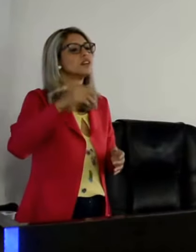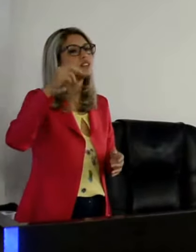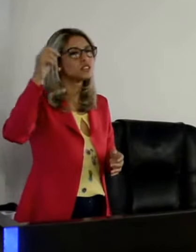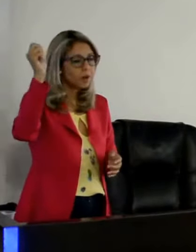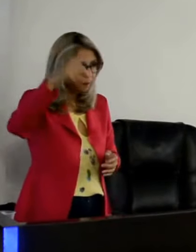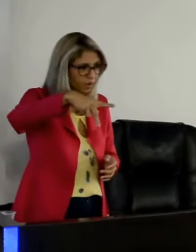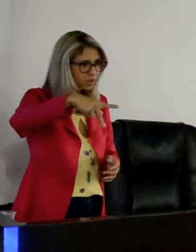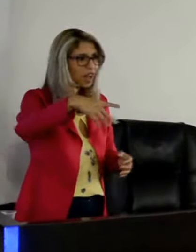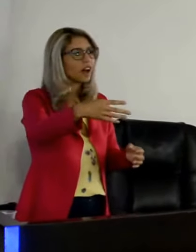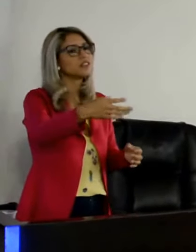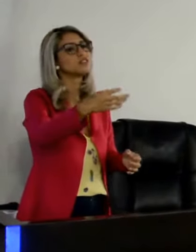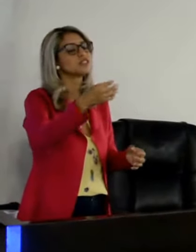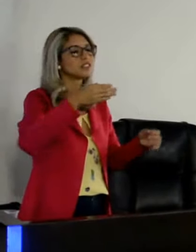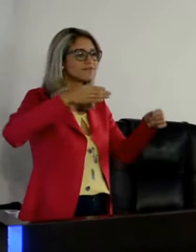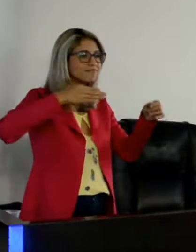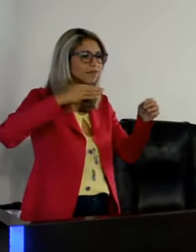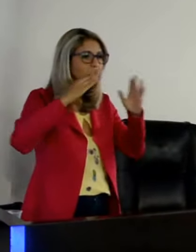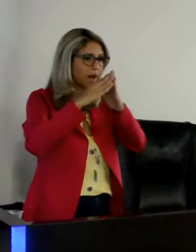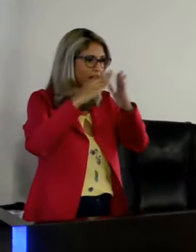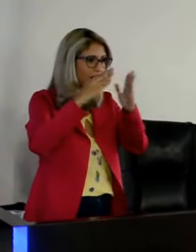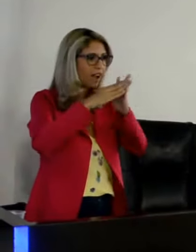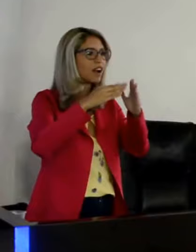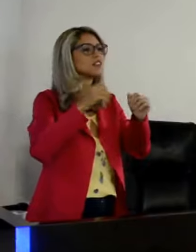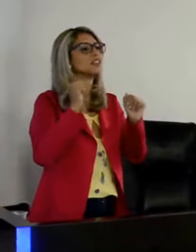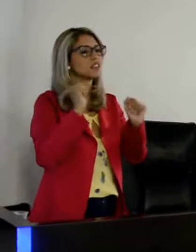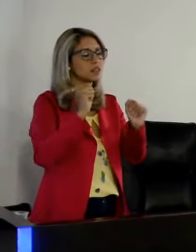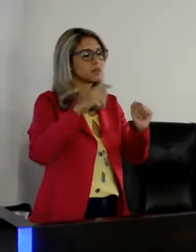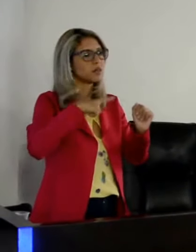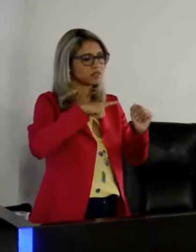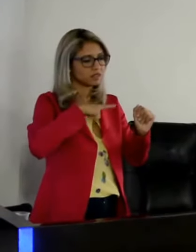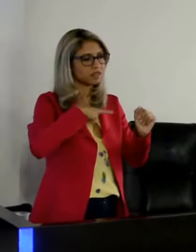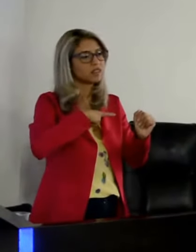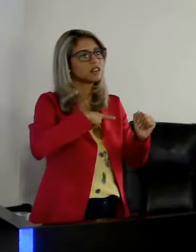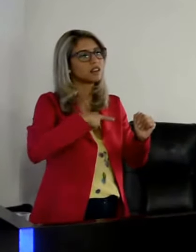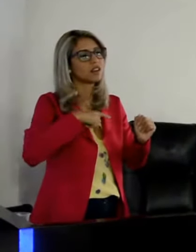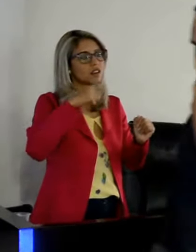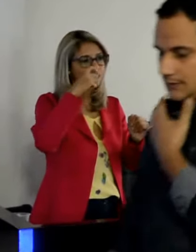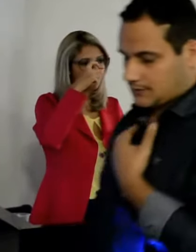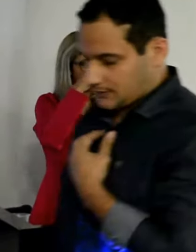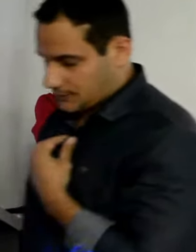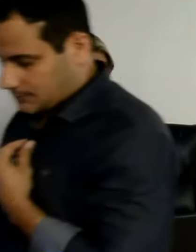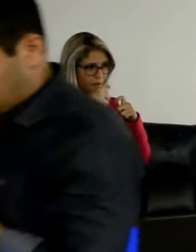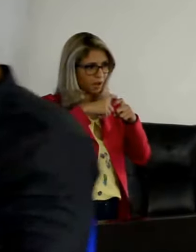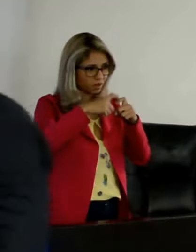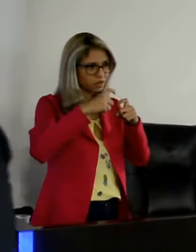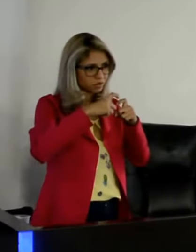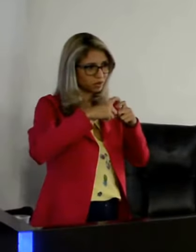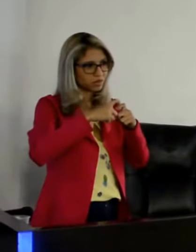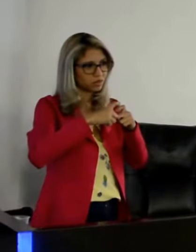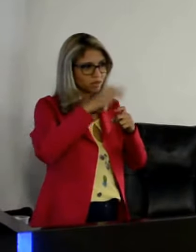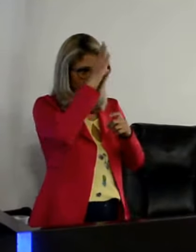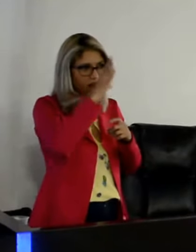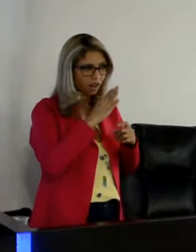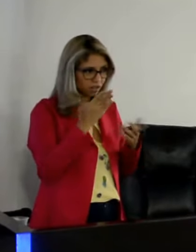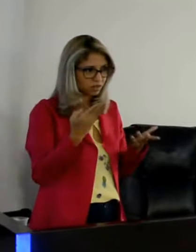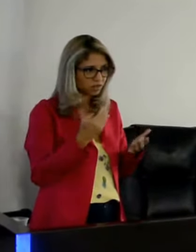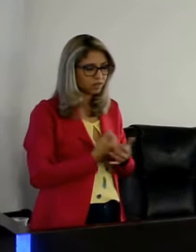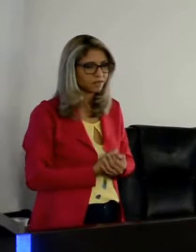e Pensionistas e dos Servidores Públicos, que vai ser inaugurado às 19 horas. Para finalizar,